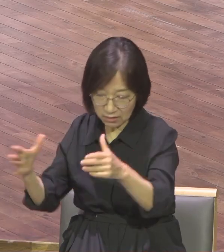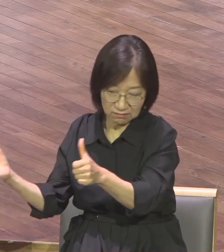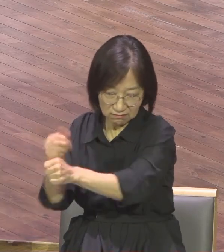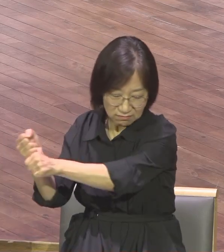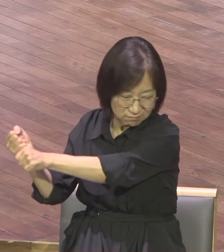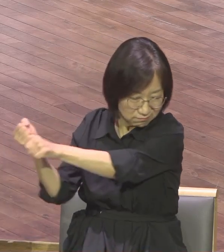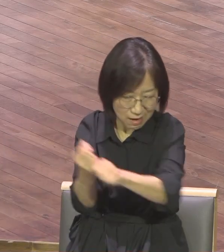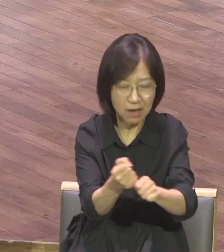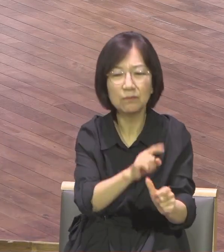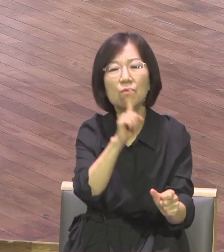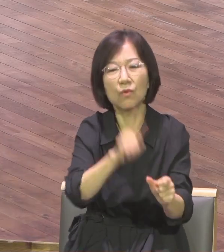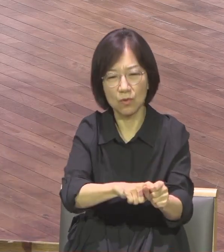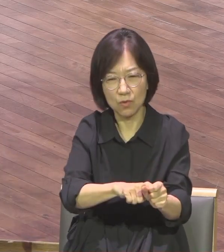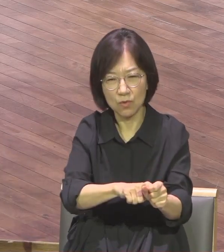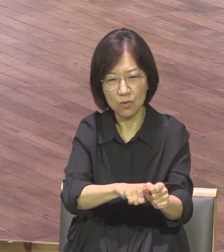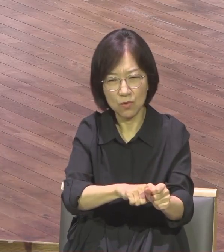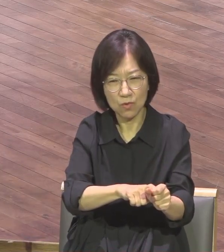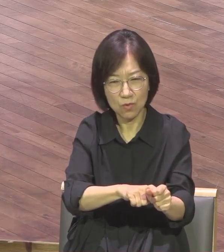예루살렘으로 잡아오려 함이라.